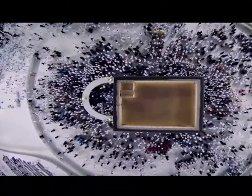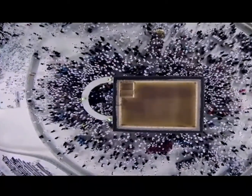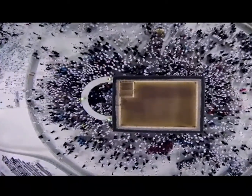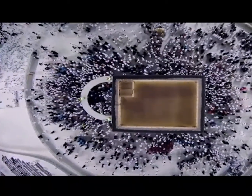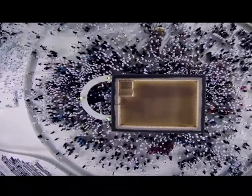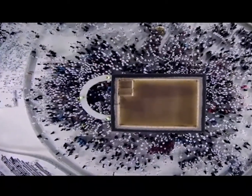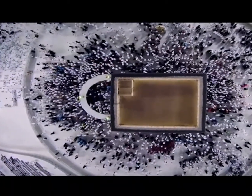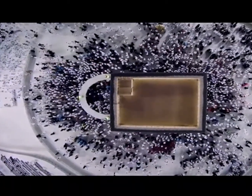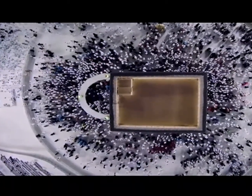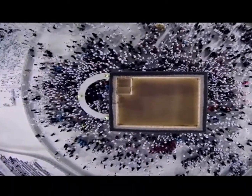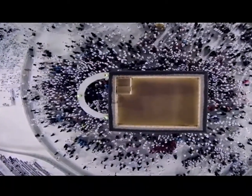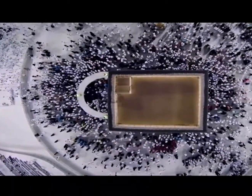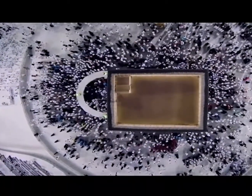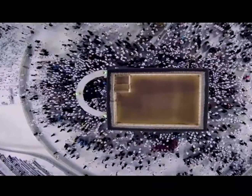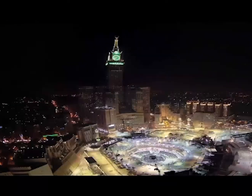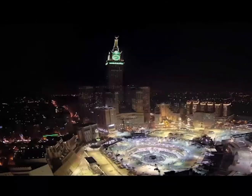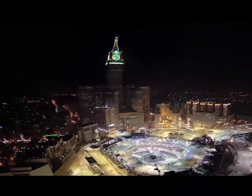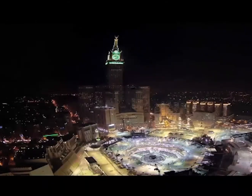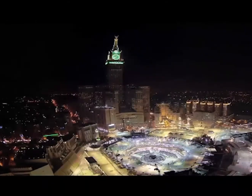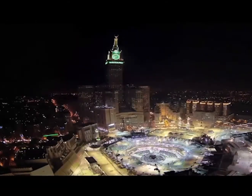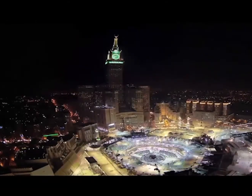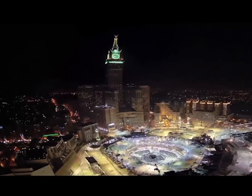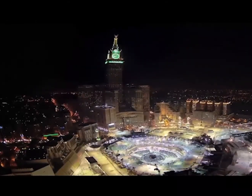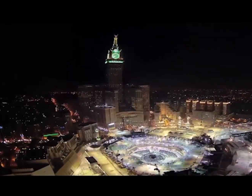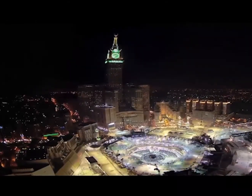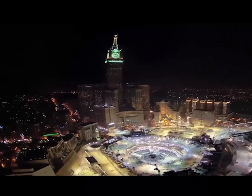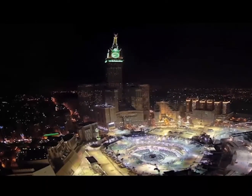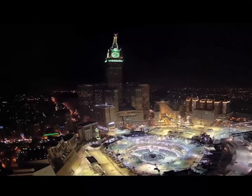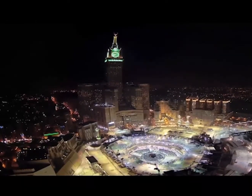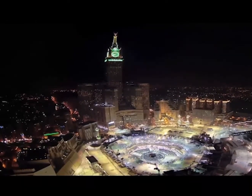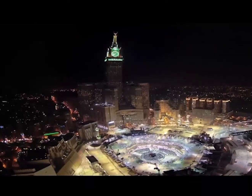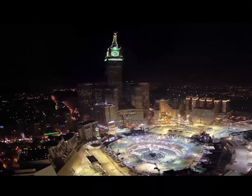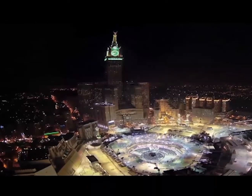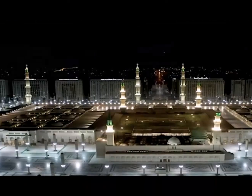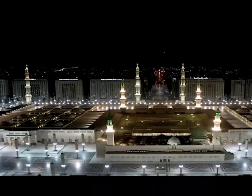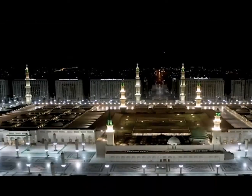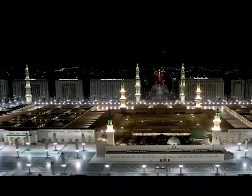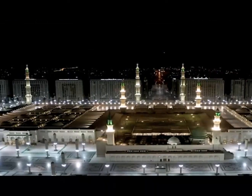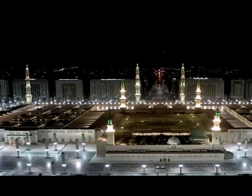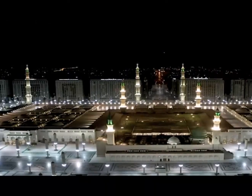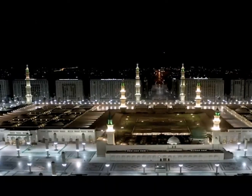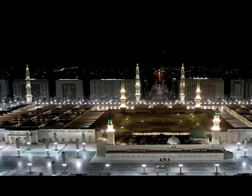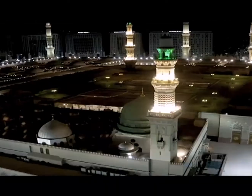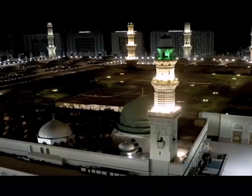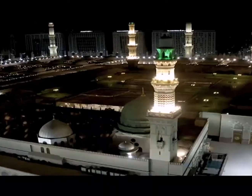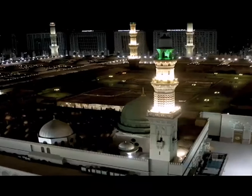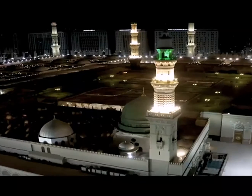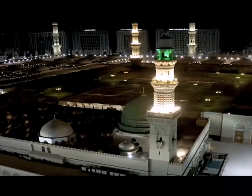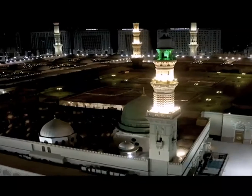من الشیطان الرجیم، بسم اللہ الرحمن الرحیم۔ الصلاة والسلام علیک یا